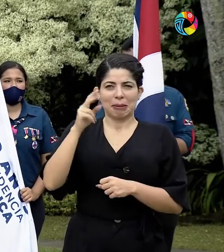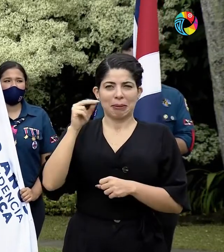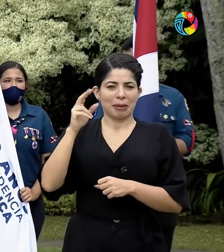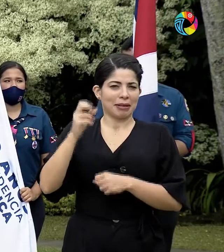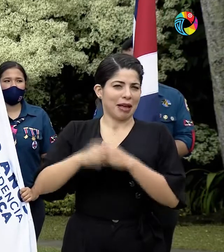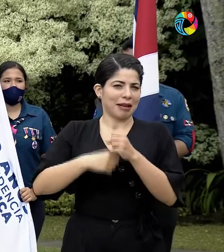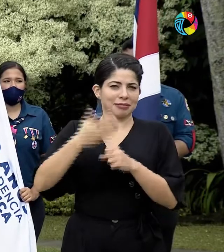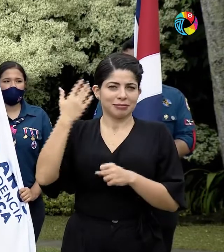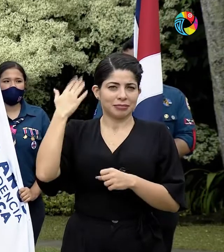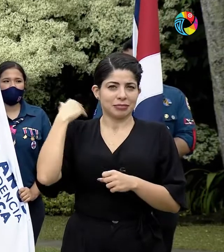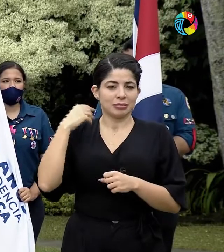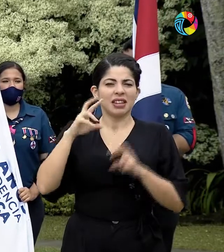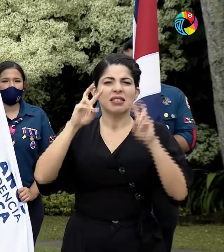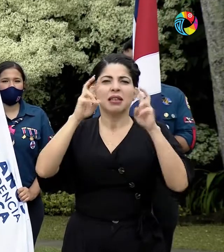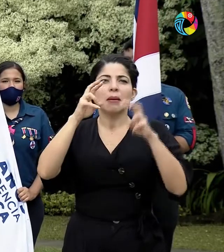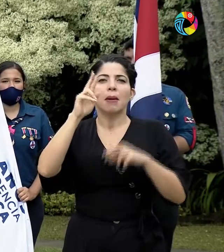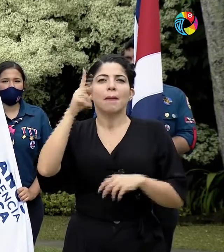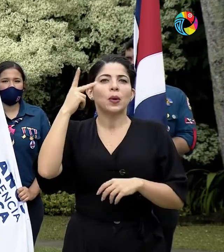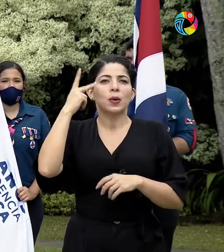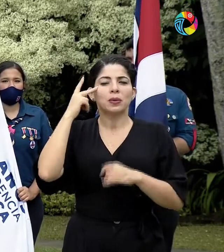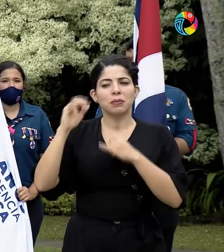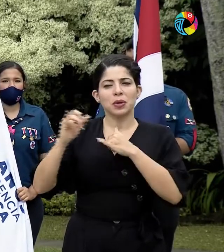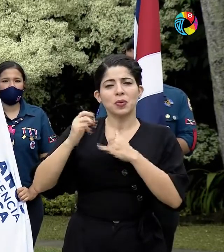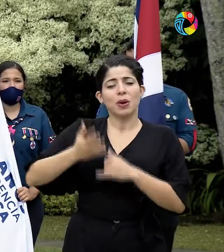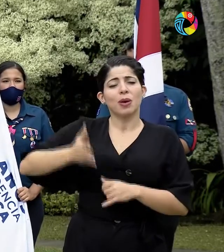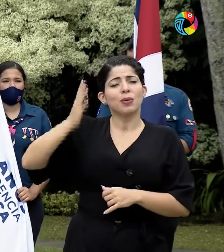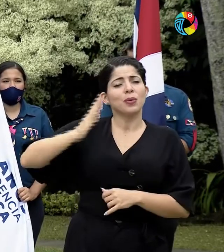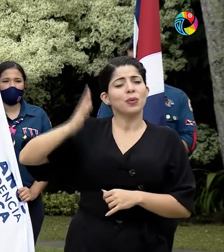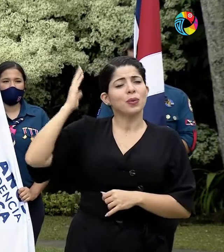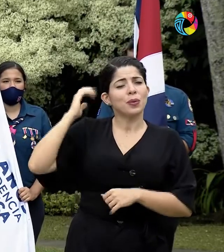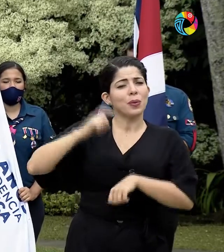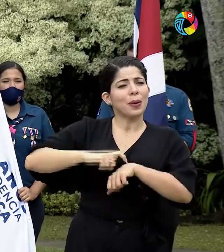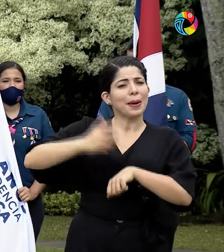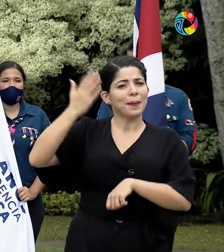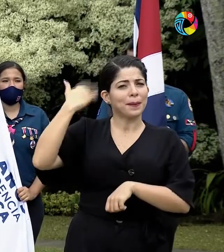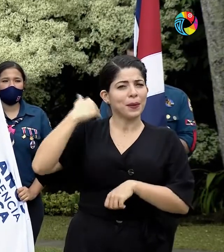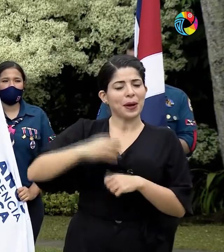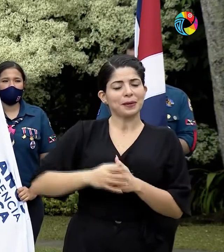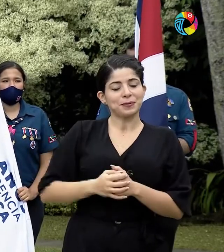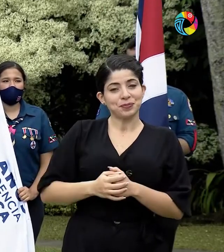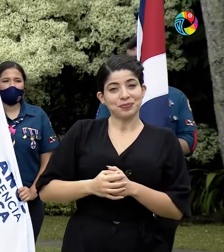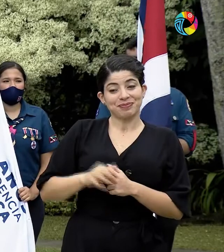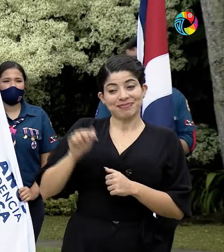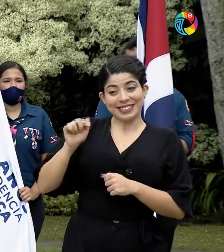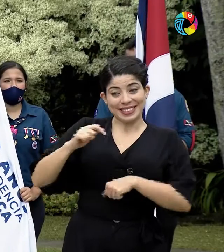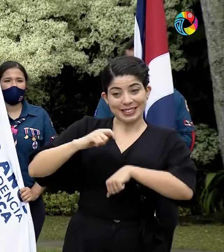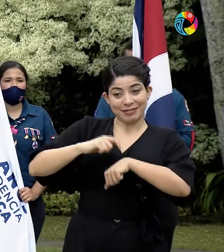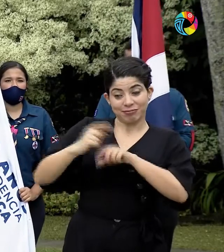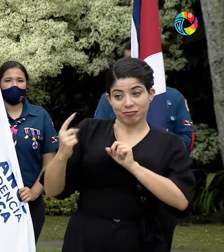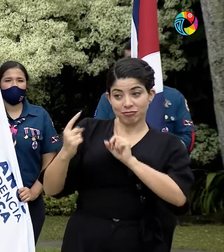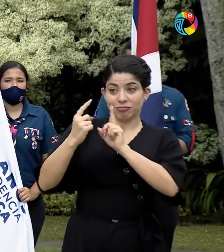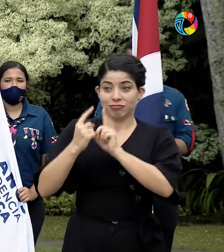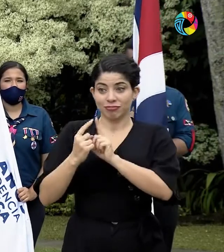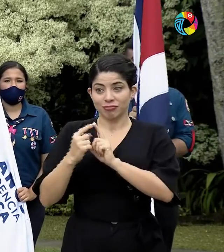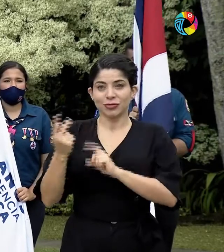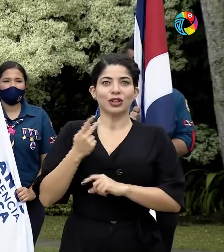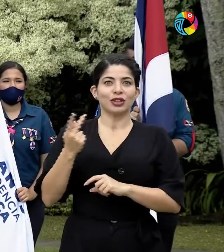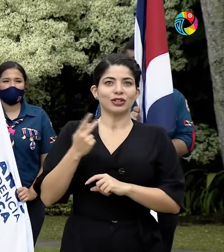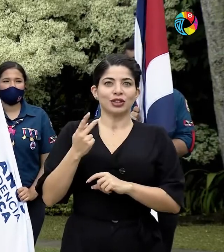Nos unió la actividad política de aquellos tiempos. Y de ese encuentro, Elizabeth y yo nos